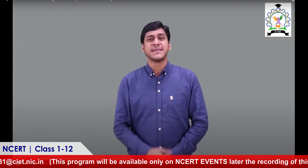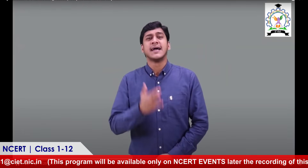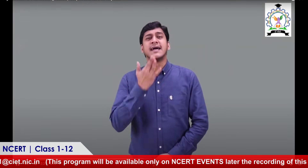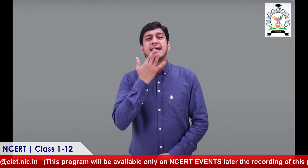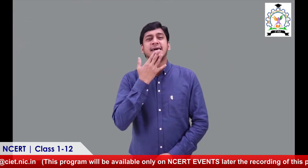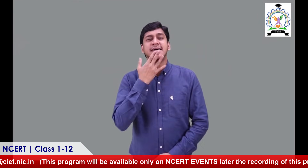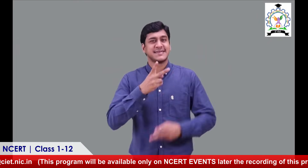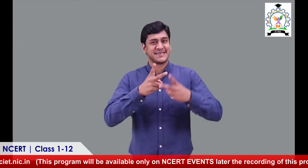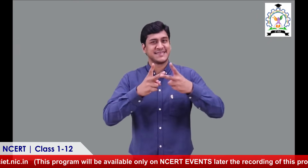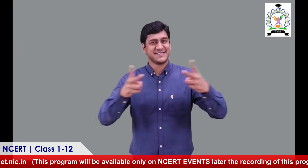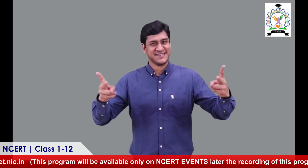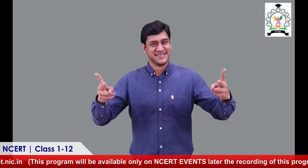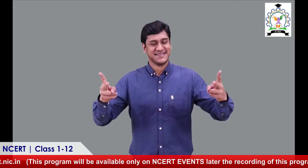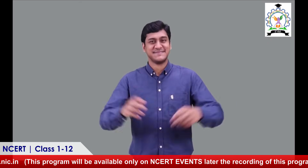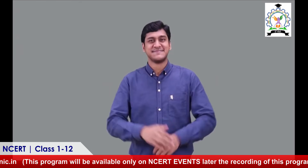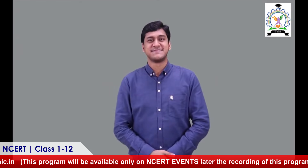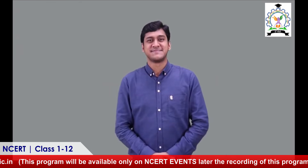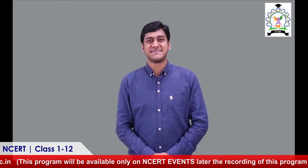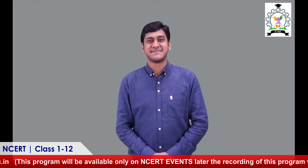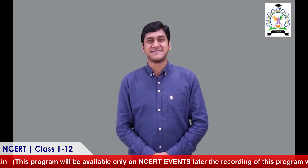विषय रंग,